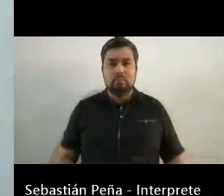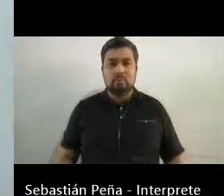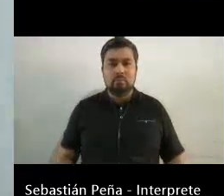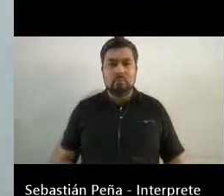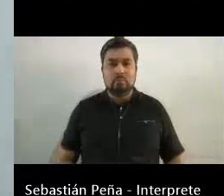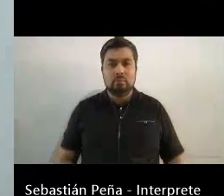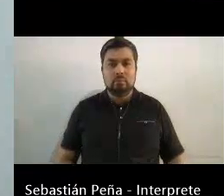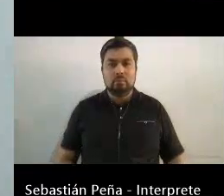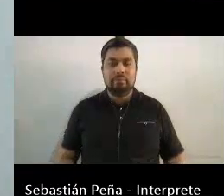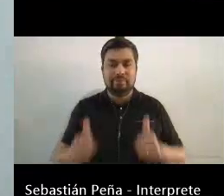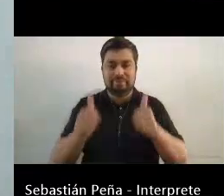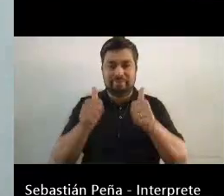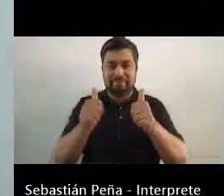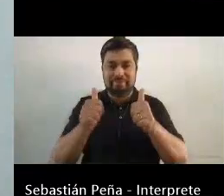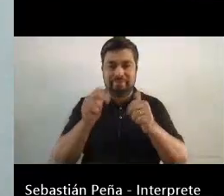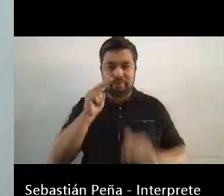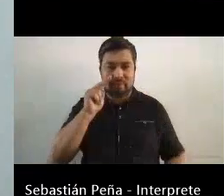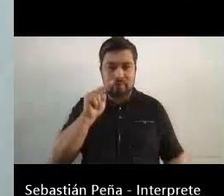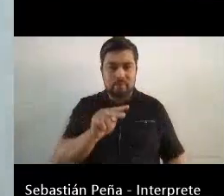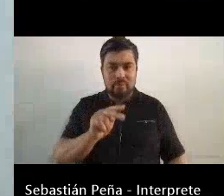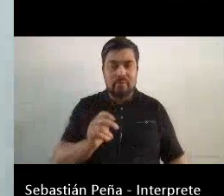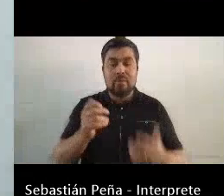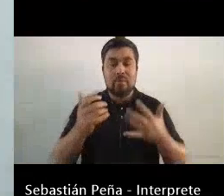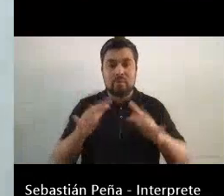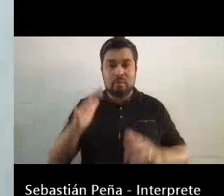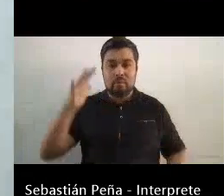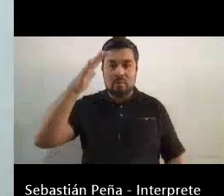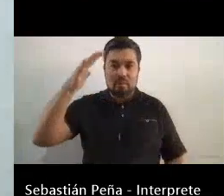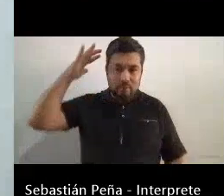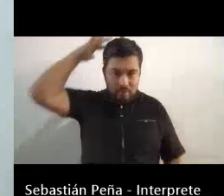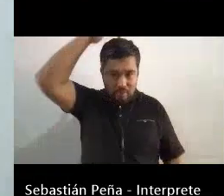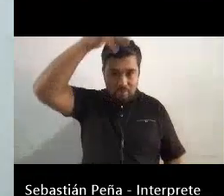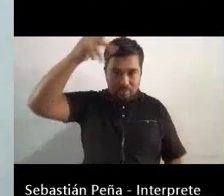Lo veo. Mientras ya está Sebastián, aquí lo veo.